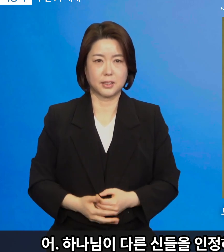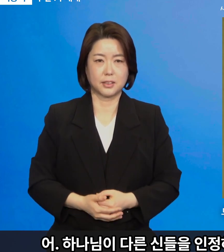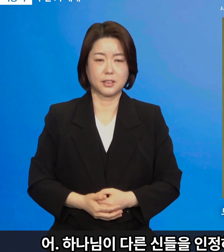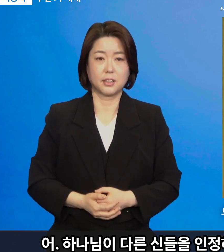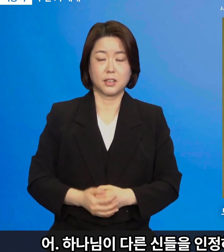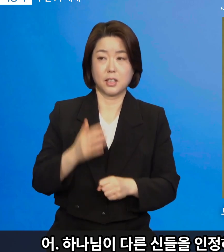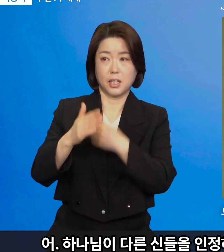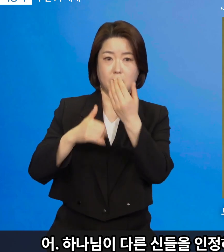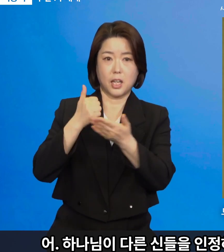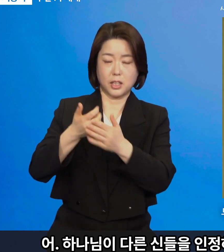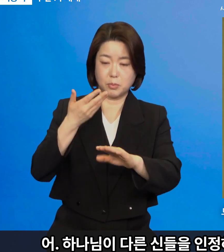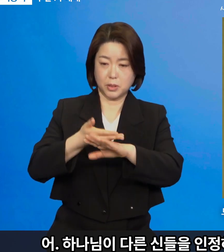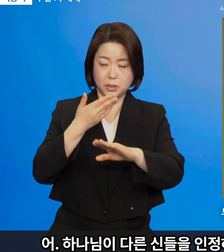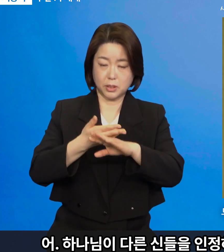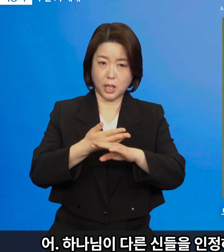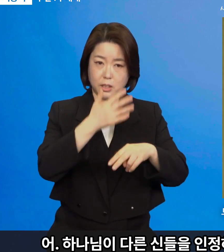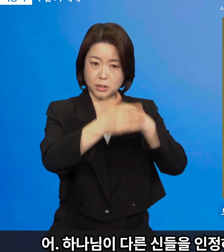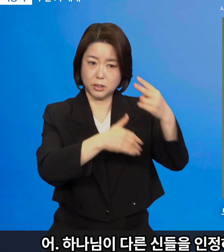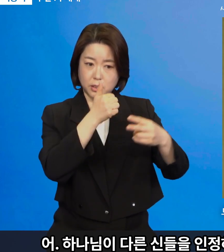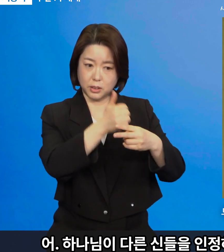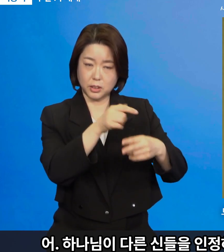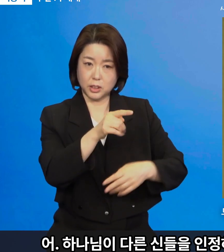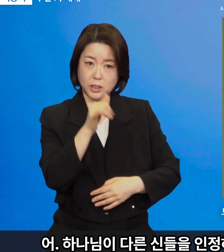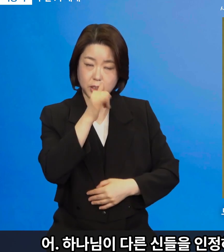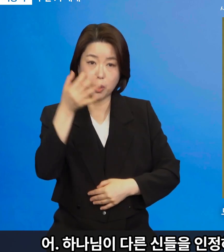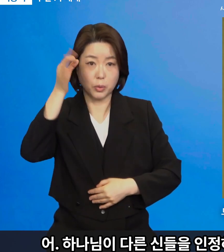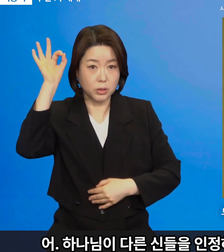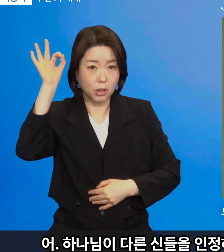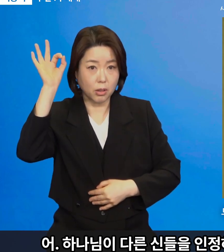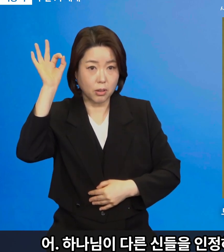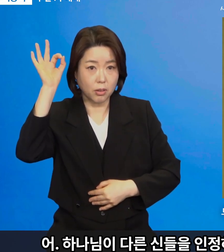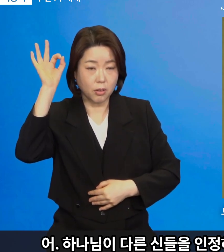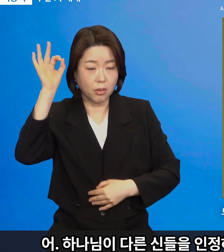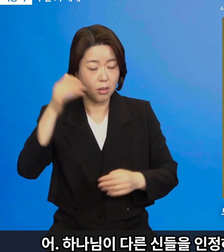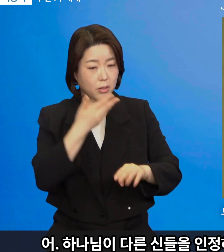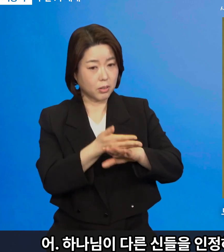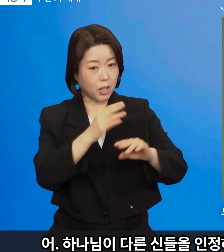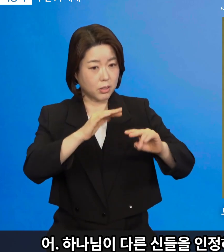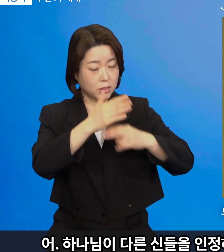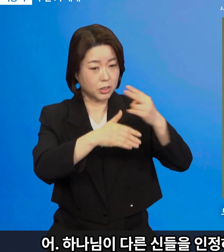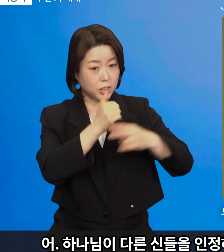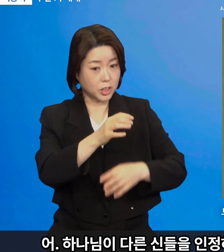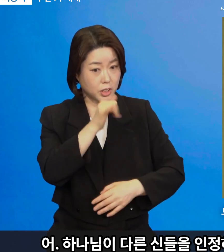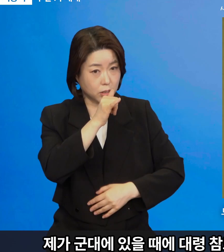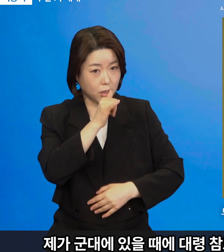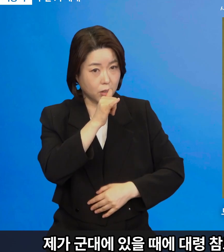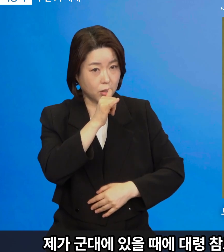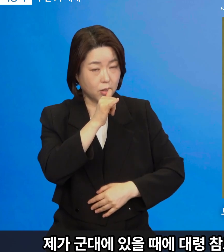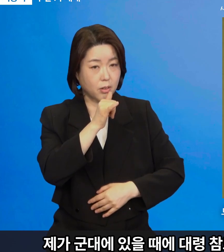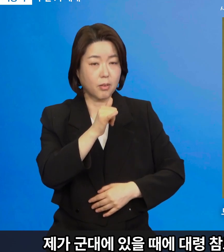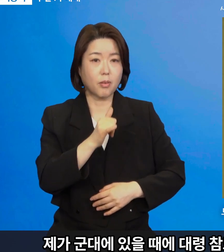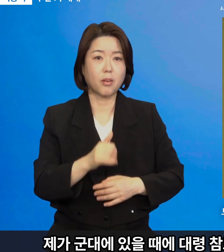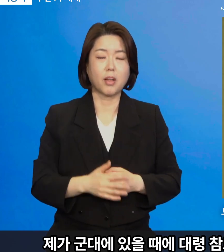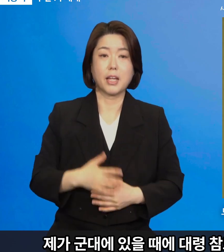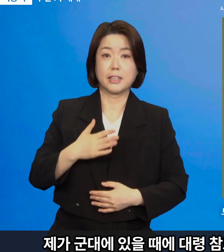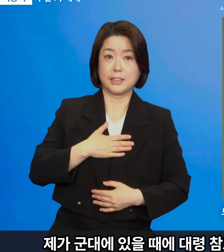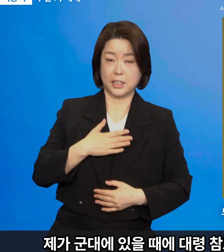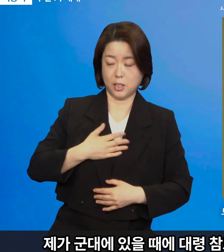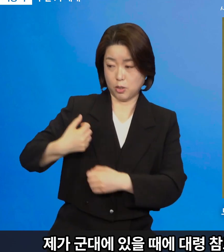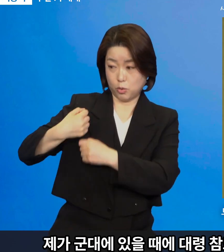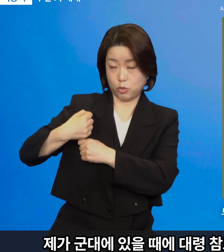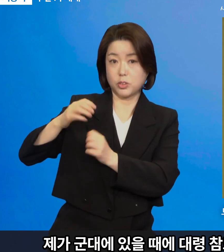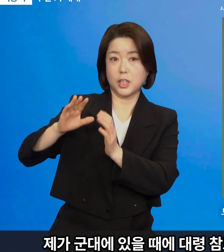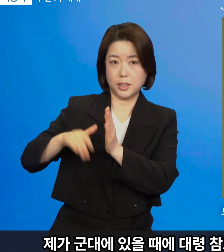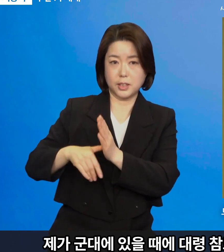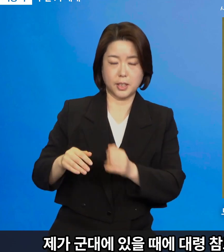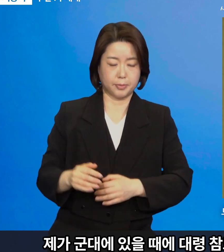하나님이 다른 신들을 인정하시네? 다른 신들이 있다는 거네? 제가 군대에 있을 때에